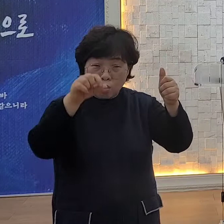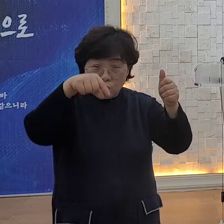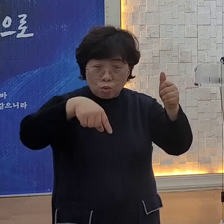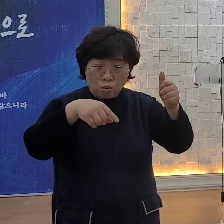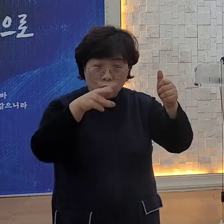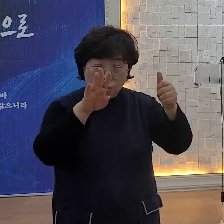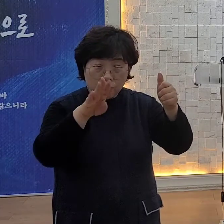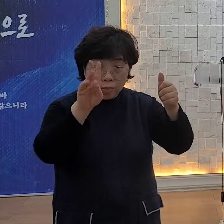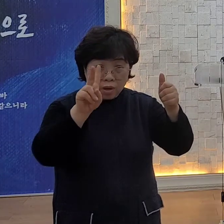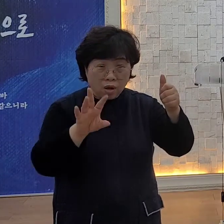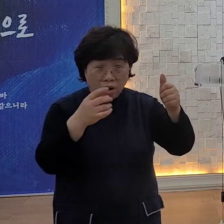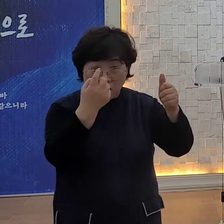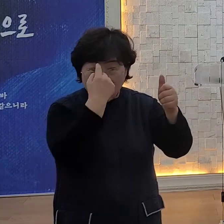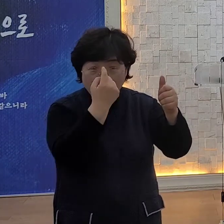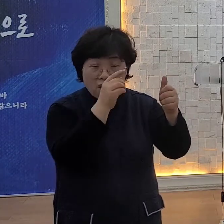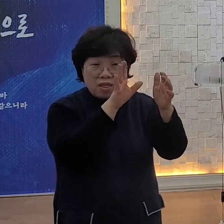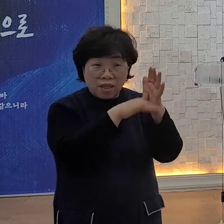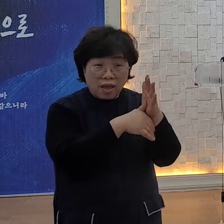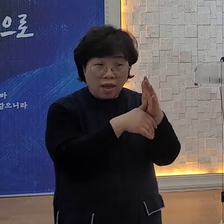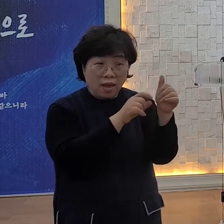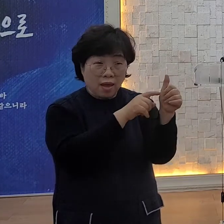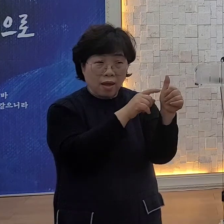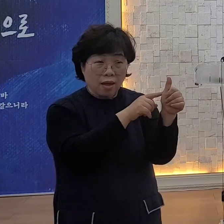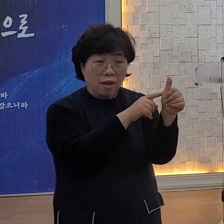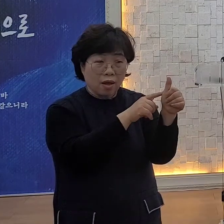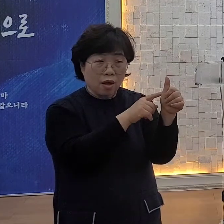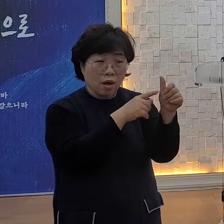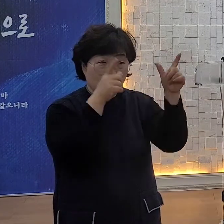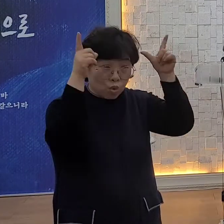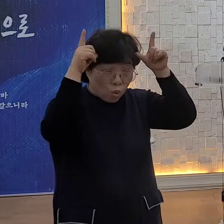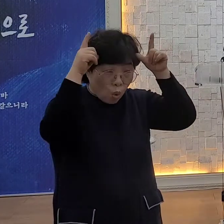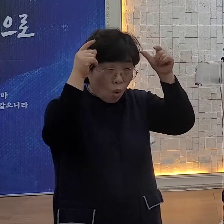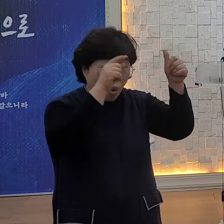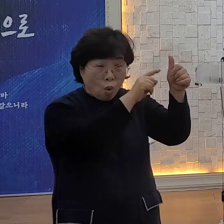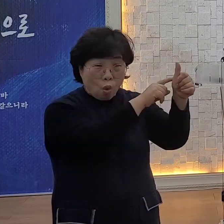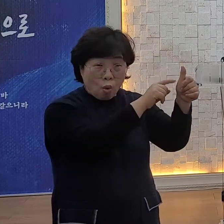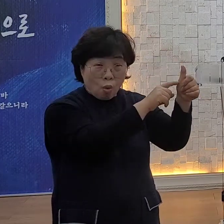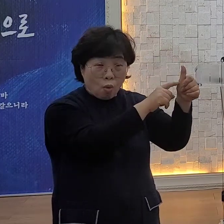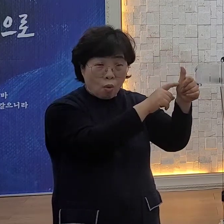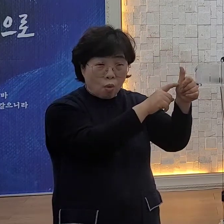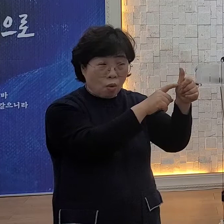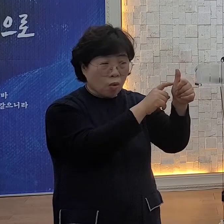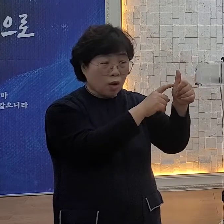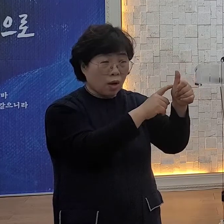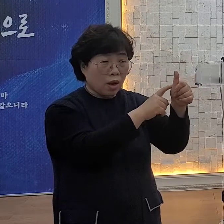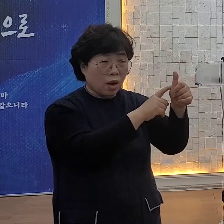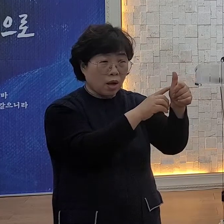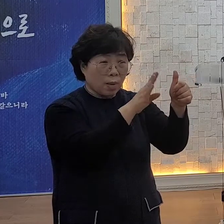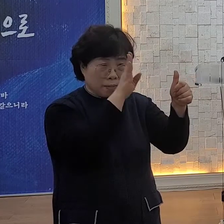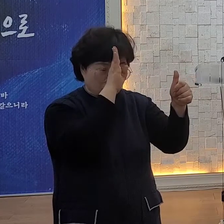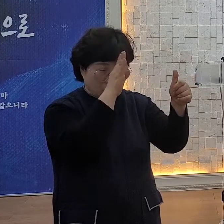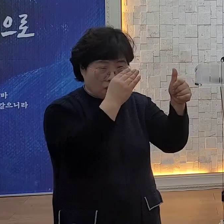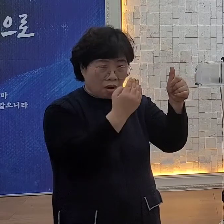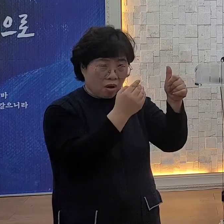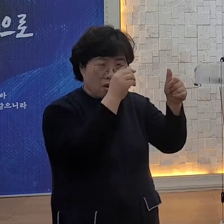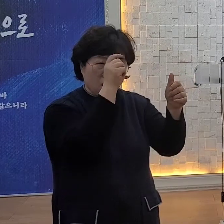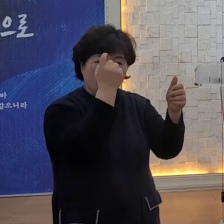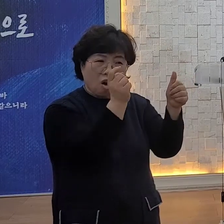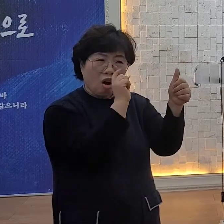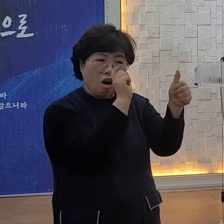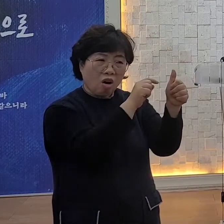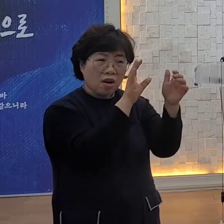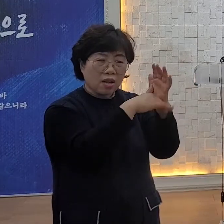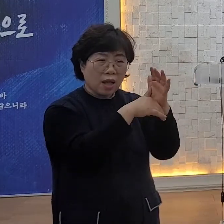일이 생기는지 아세요? 광우병 들어보셨잖아요. 소가 광우병에 걸리면 이 소의 뇌에 구멍이 생기는 거예요.